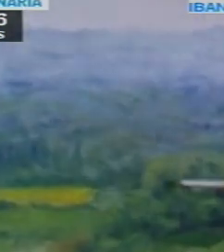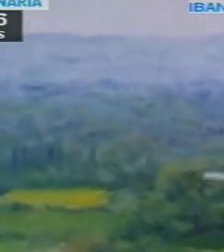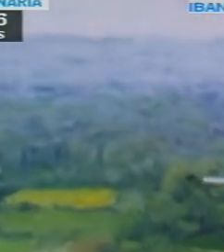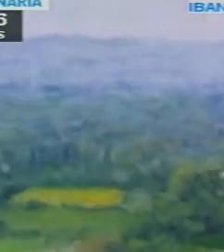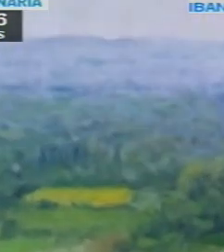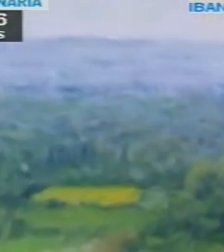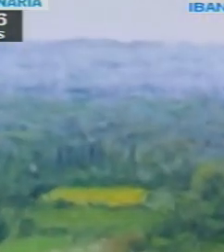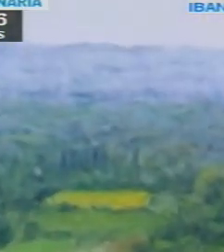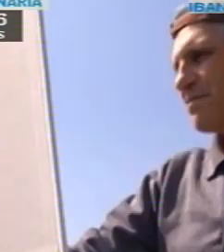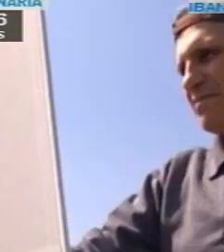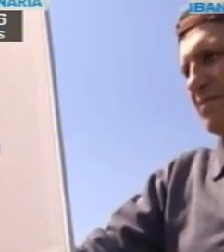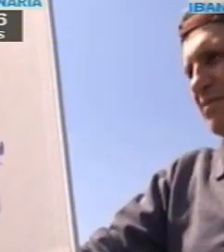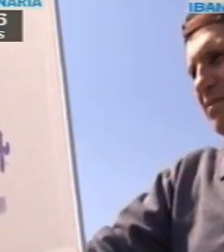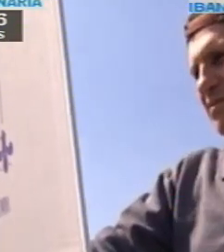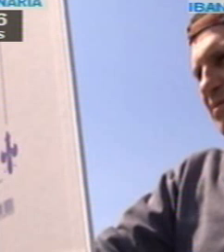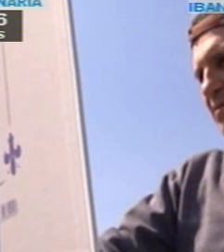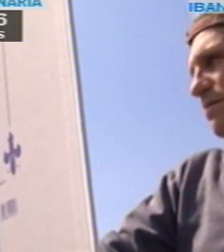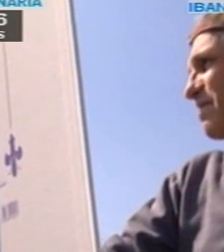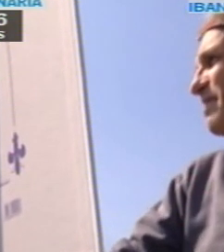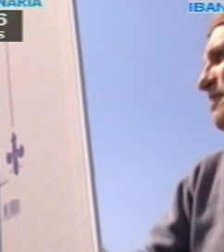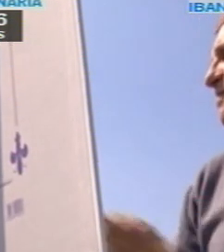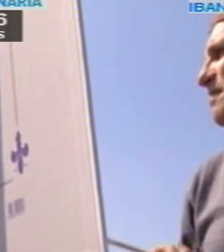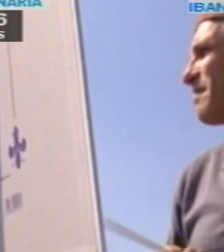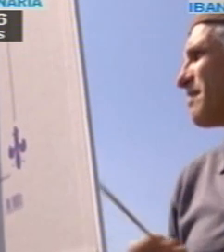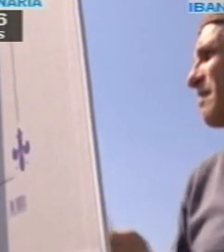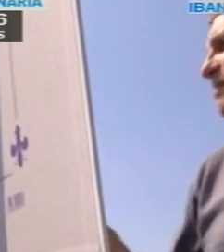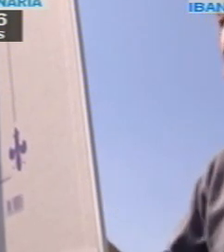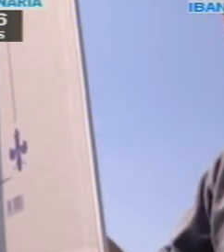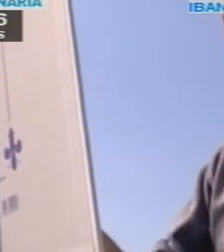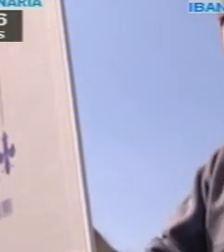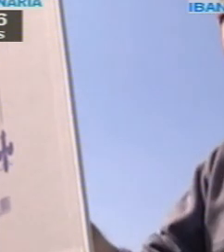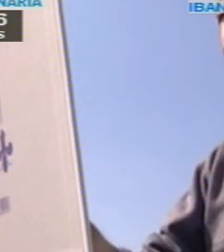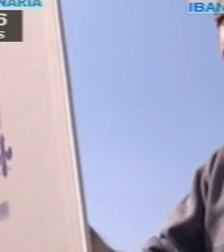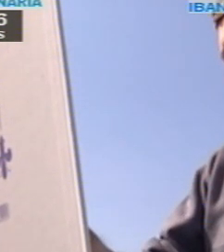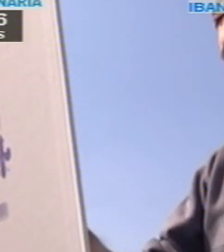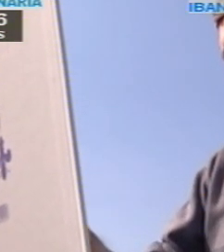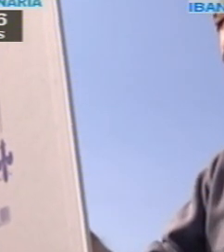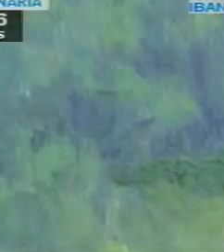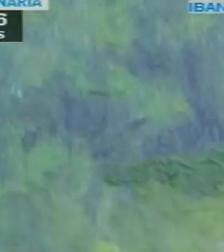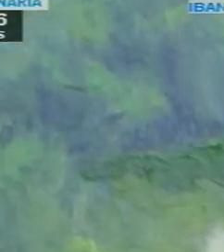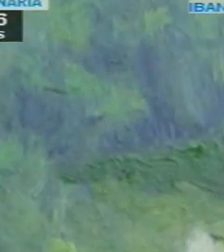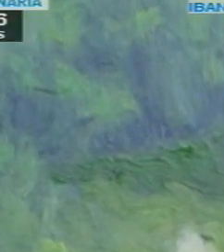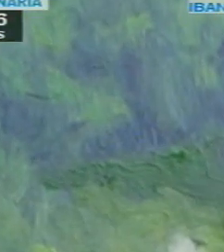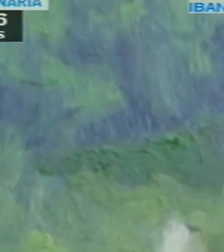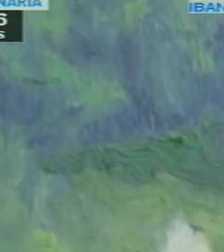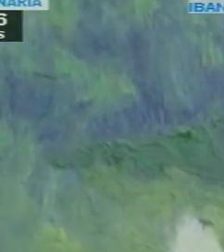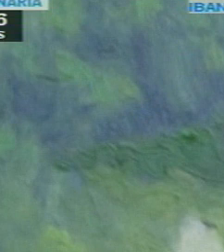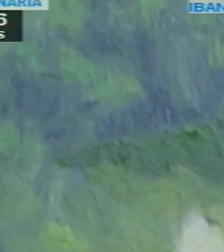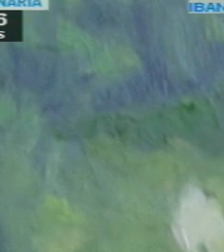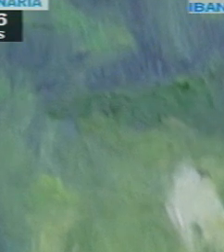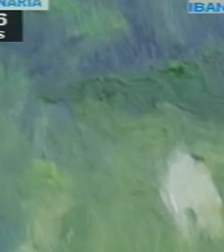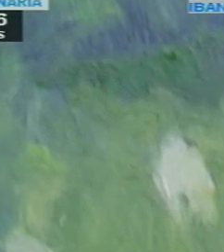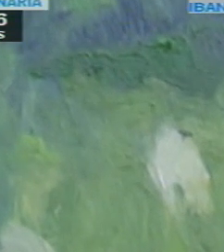sta preparando Fra Giovan Battista Pesci. E grazie a lui. Grazie a voi.